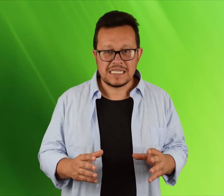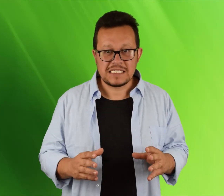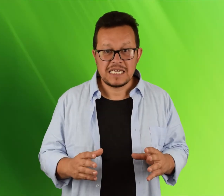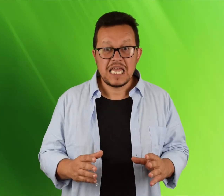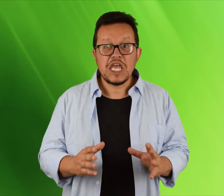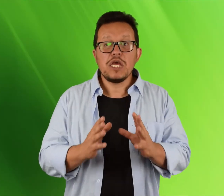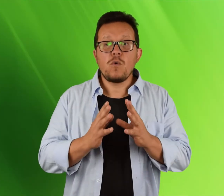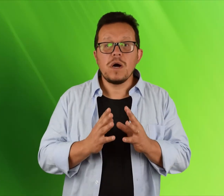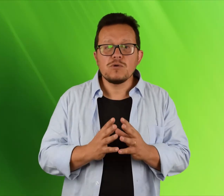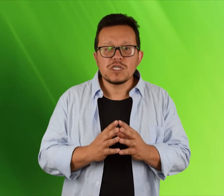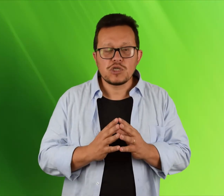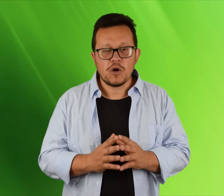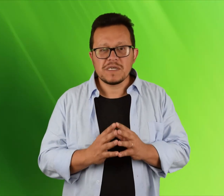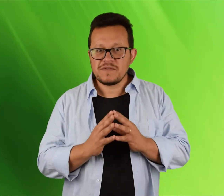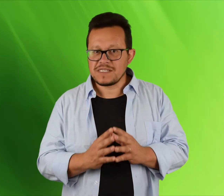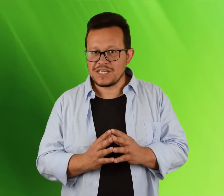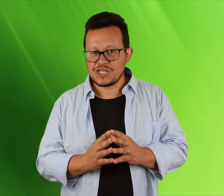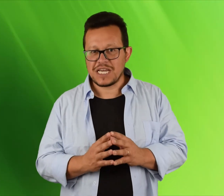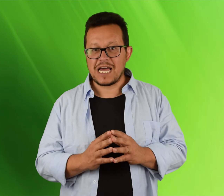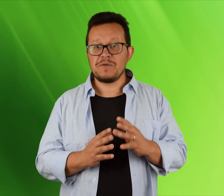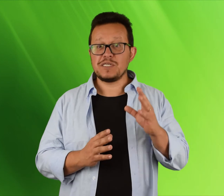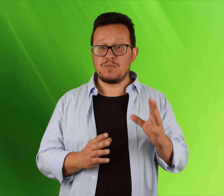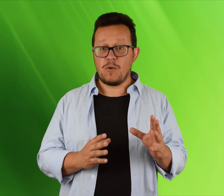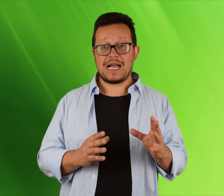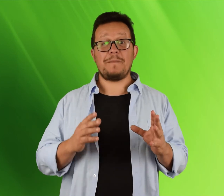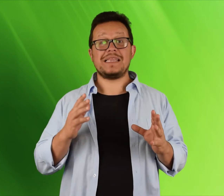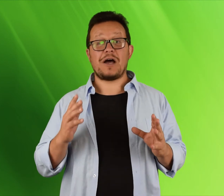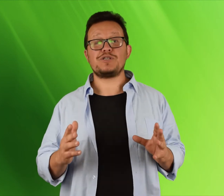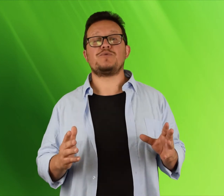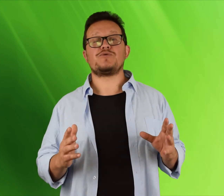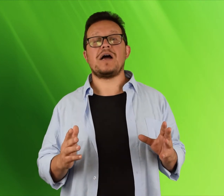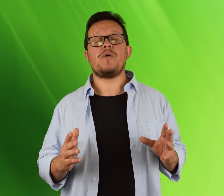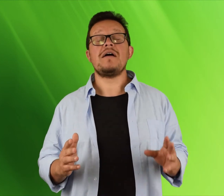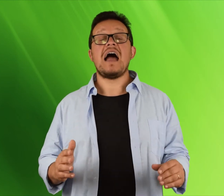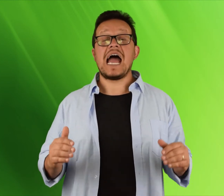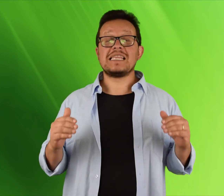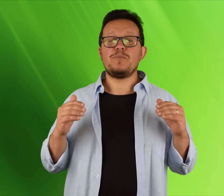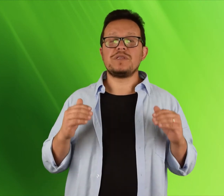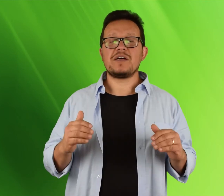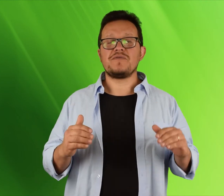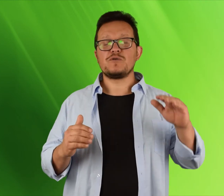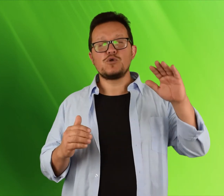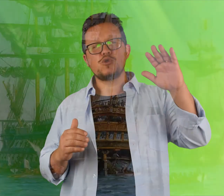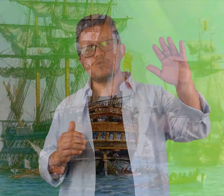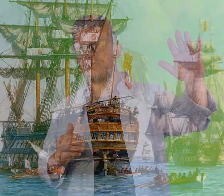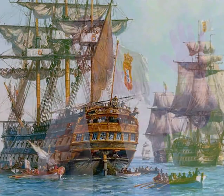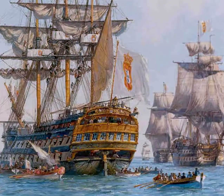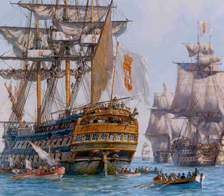pressas, e quando as tropas francesas chegaram em Lisboa, capital de Portugal, ainda puderam ver os últimos